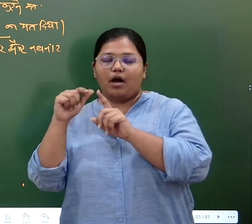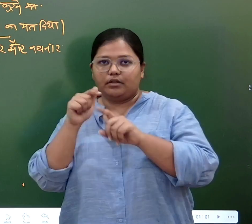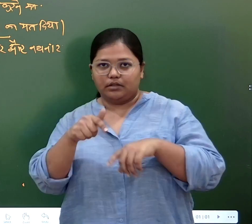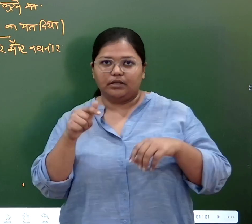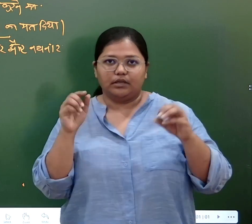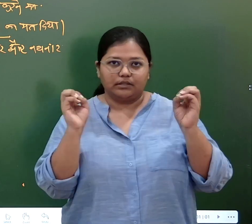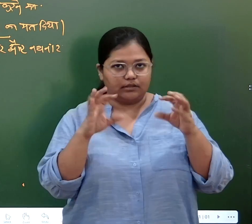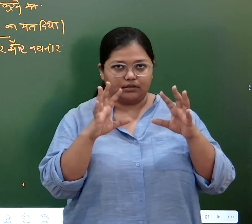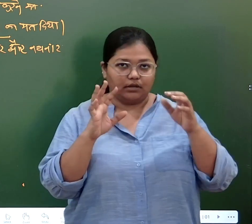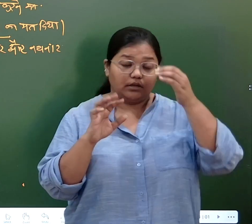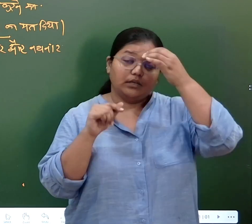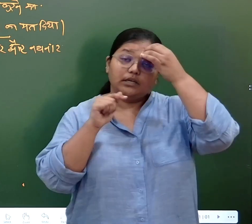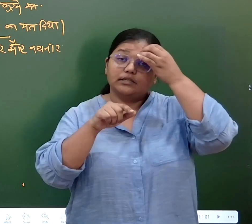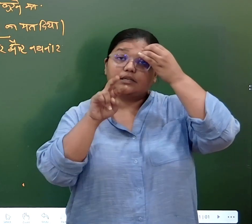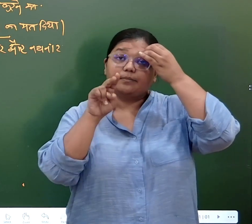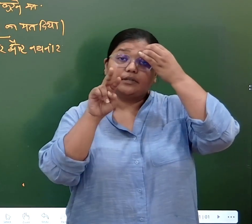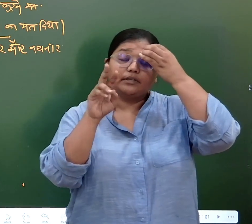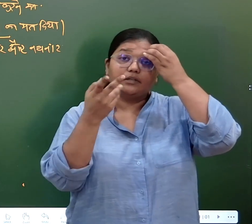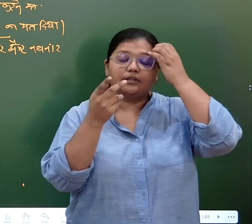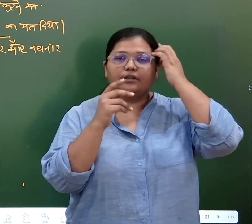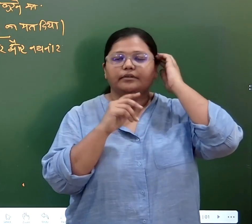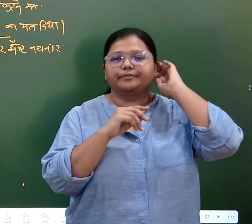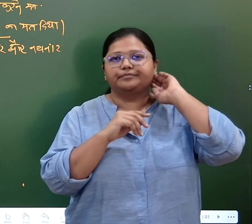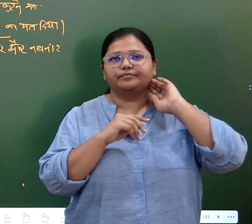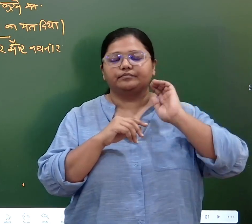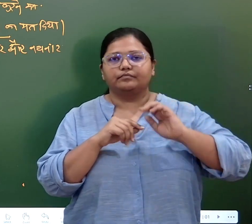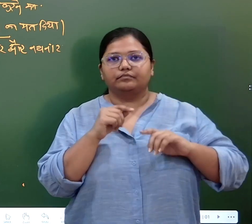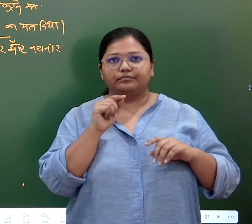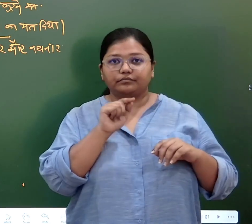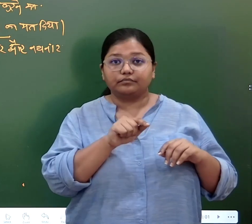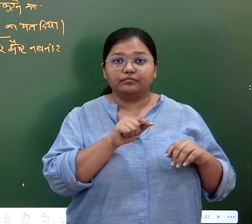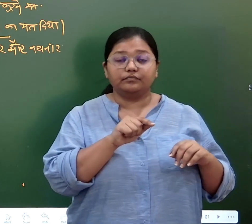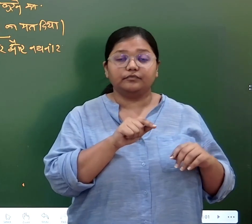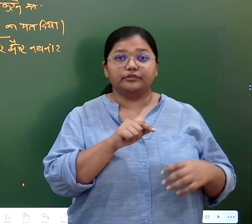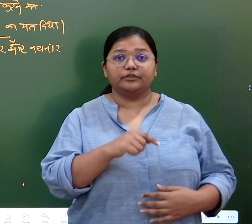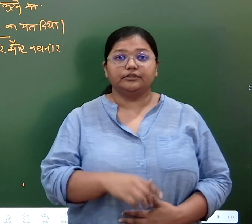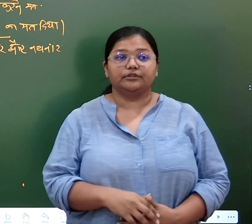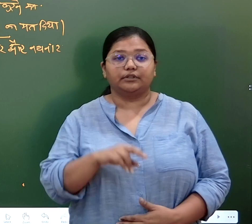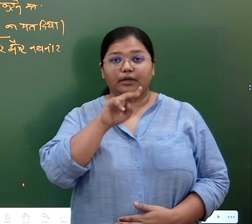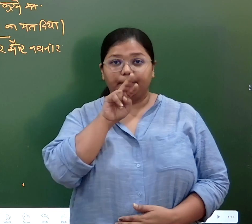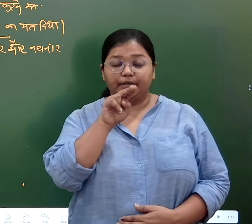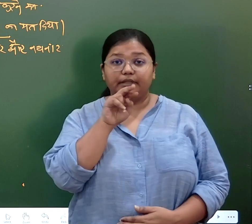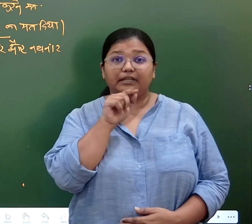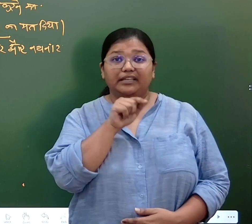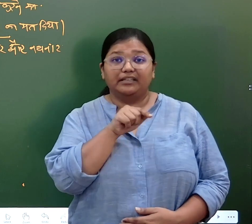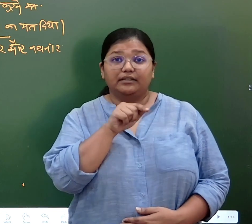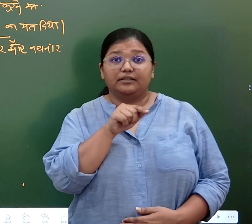हो जाता है। जब इनका मत क्या था? अद्वैतवाद मतलब क्या था?